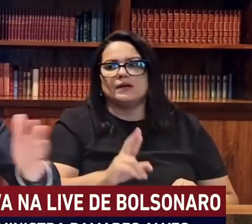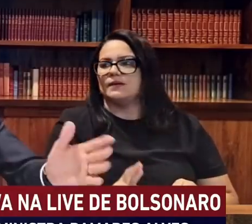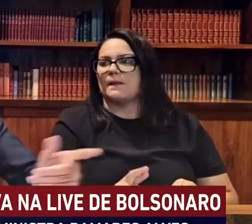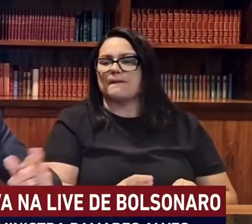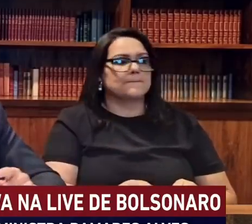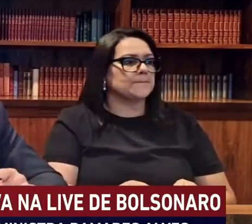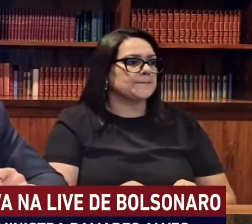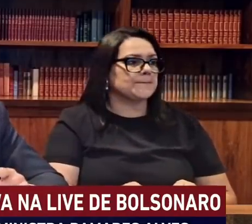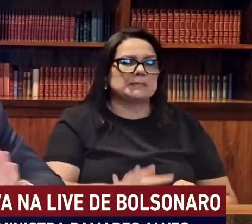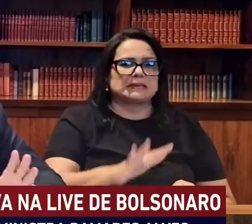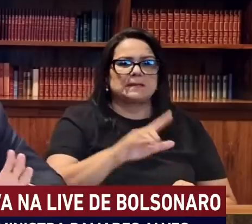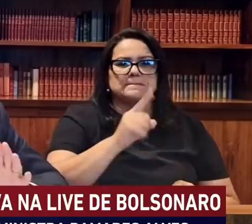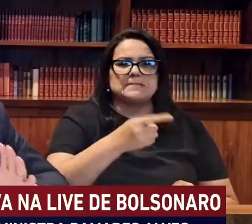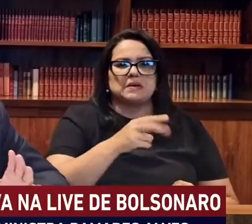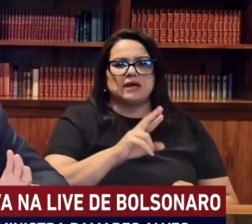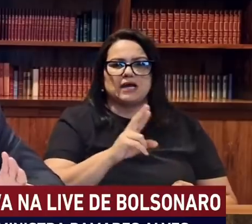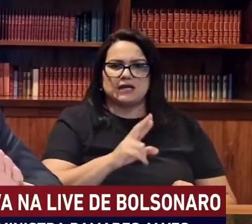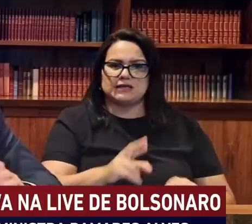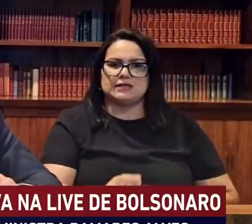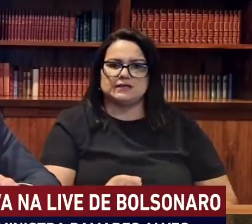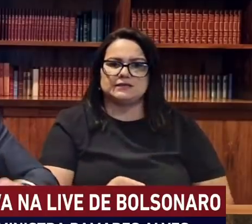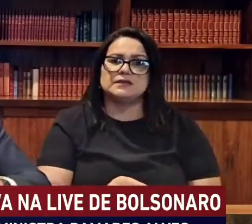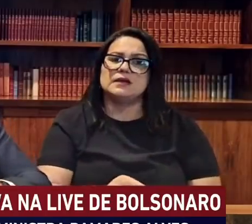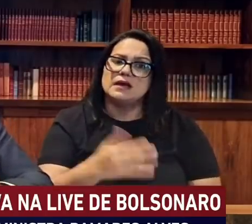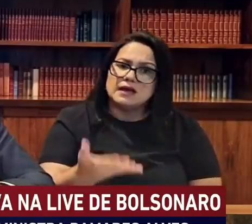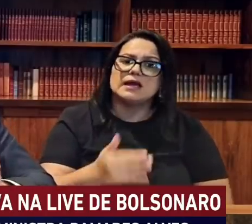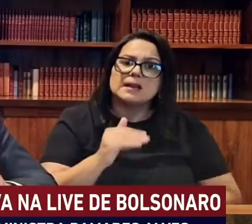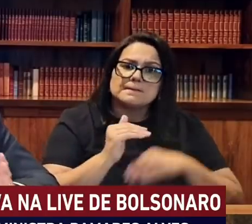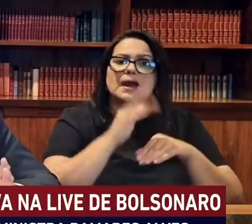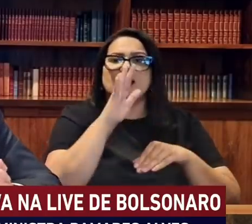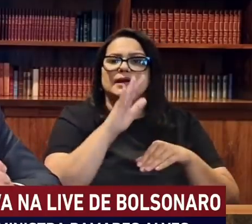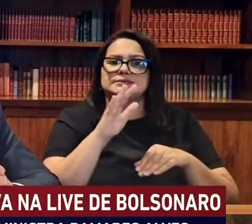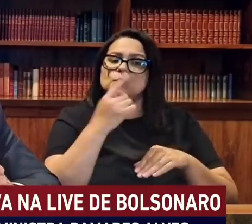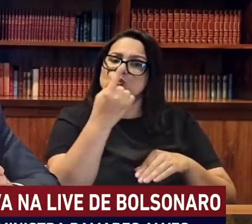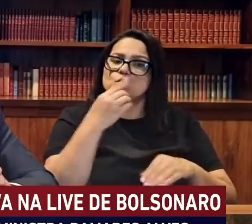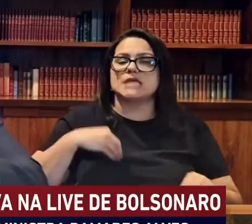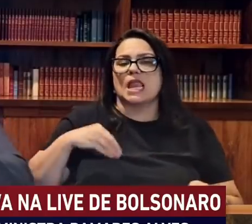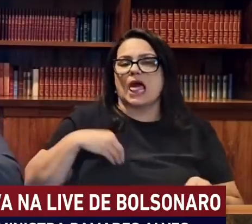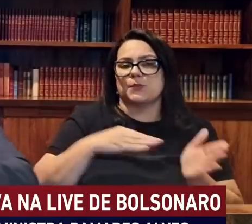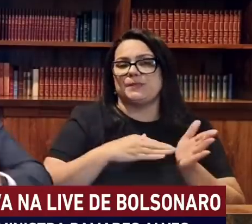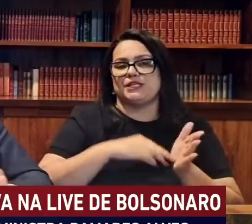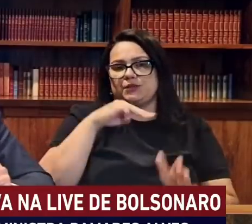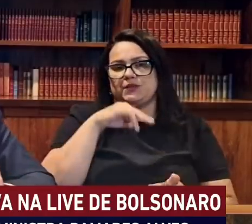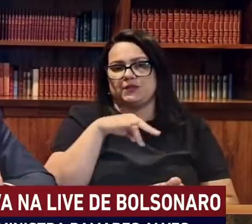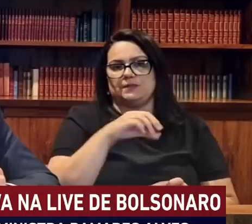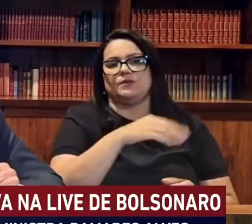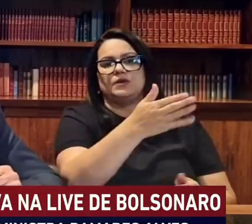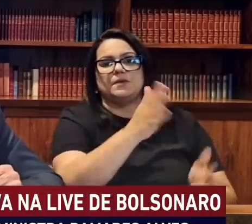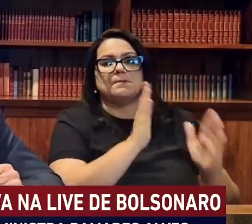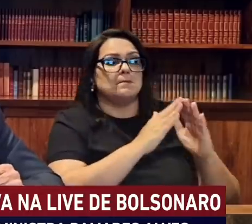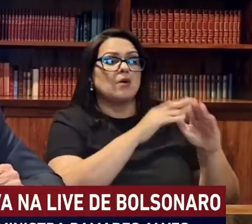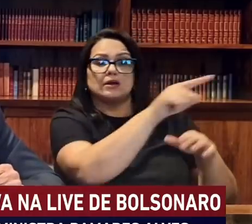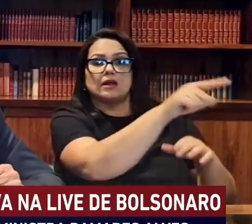sabe aí? Quase por volta de R$ 1.000. Então ela ganhava um pouco mais de um salário mínimo, aí ficava lá na Vila Histórica de